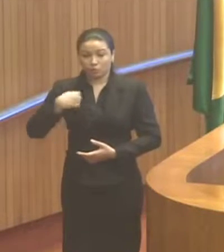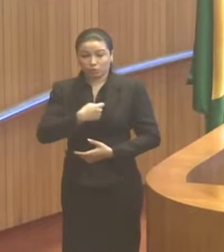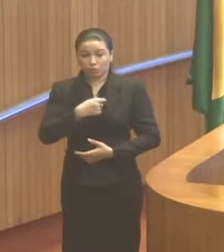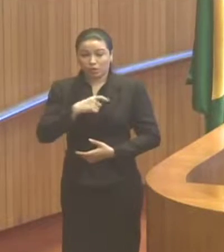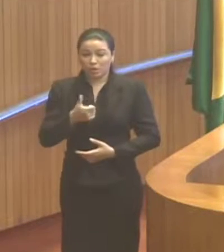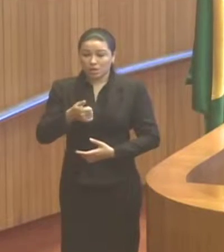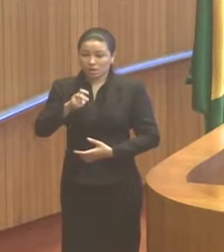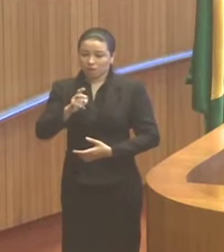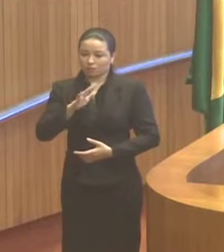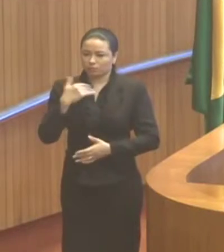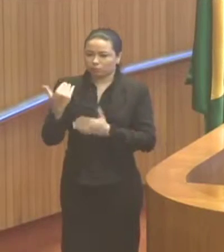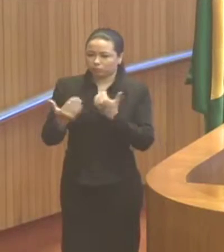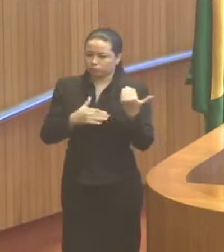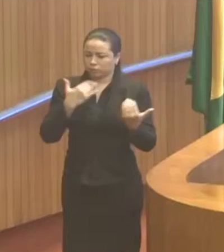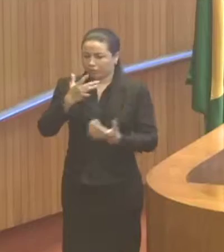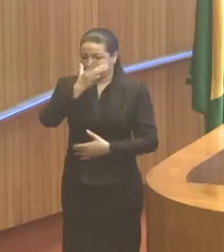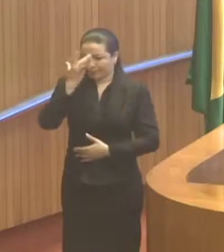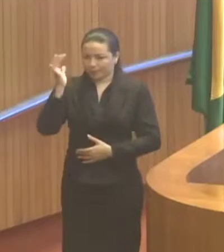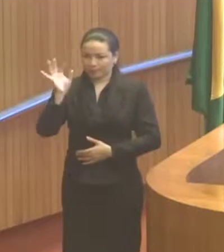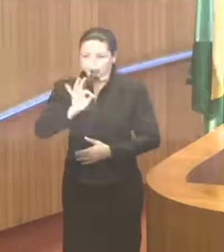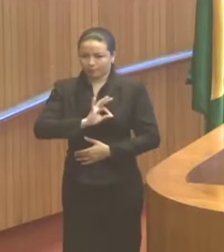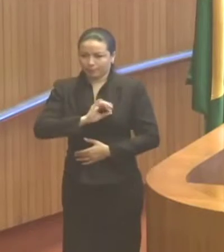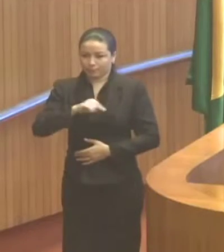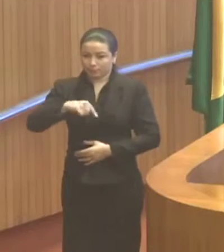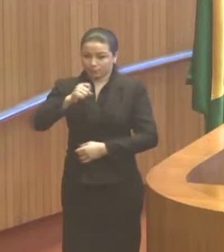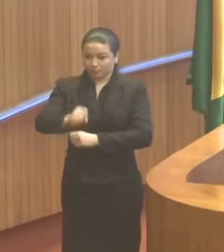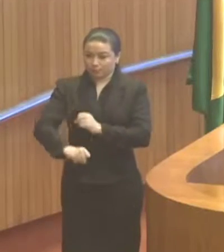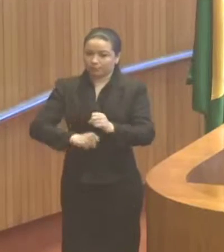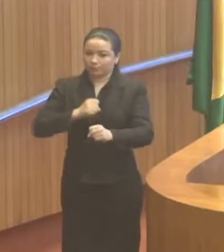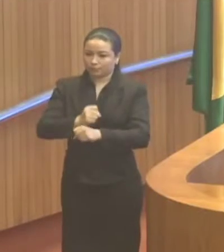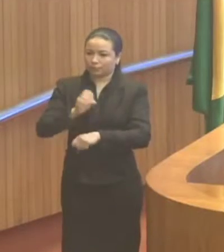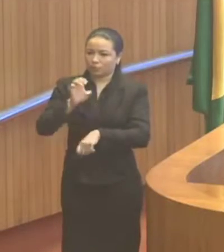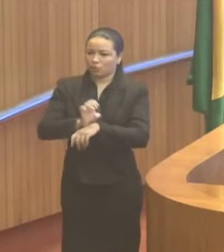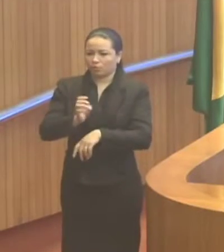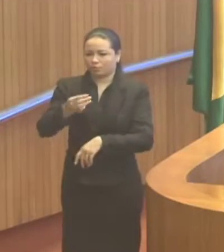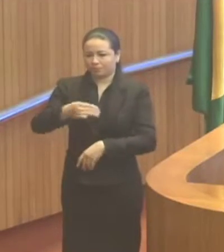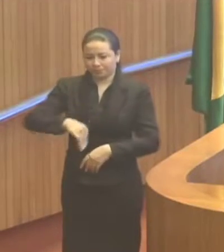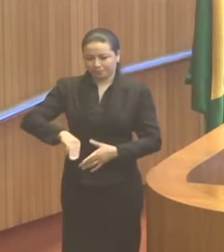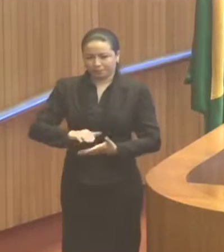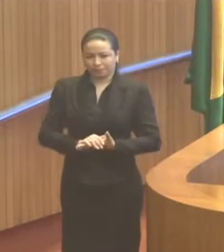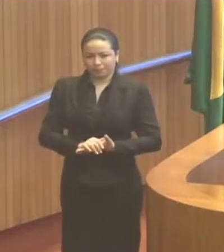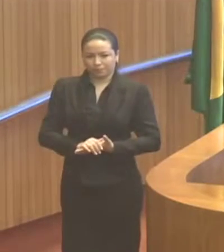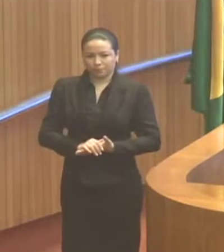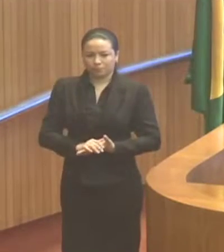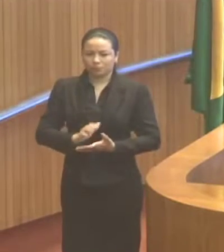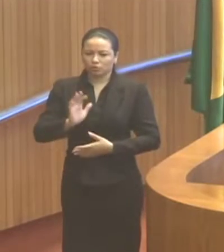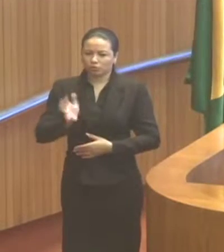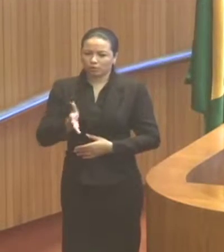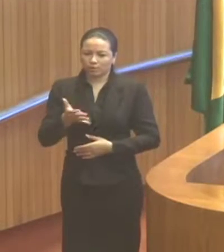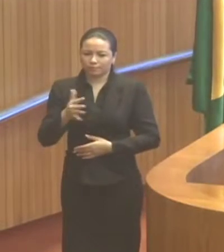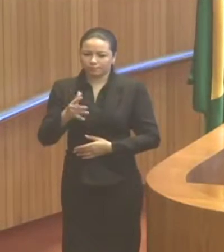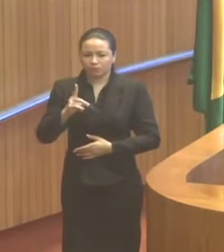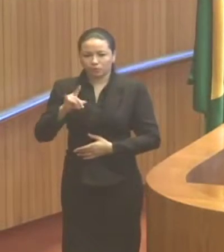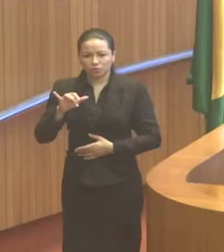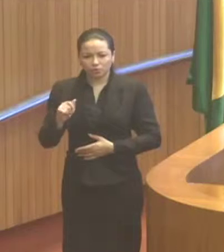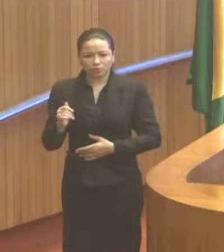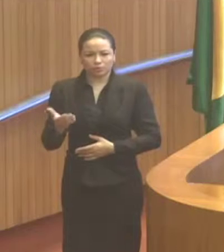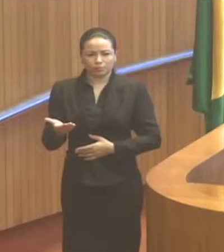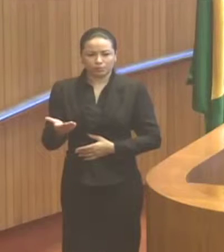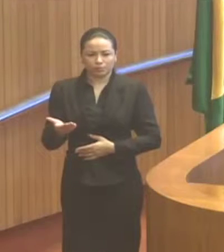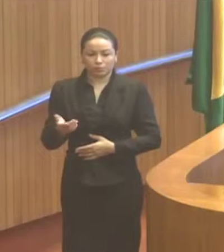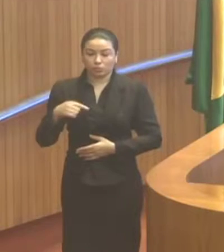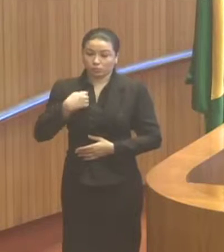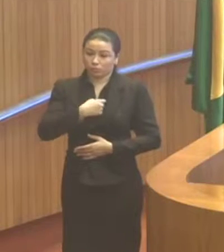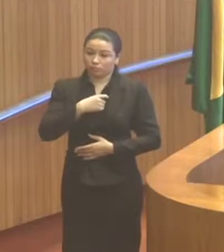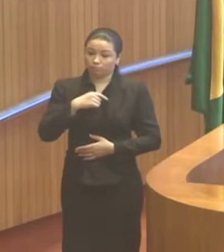15 mortes de militares esse ano no estado do Maranhão. Desde o dia... Nós